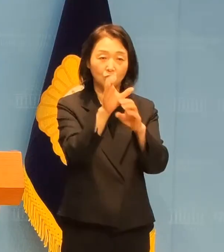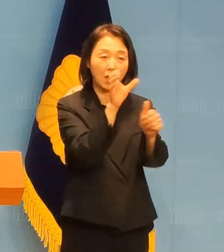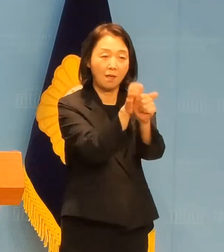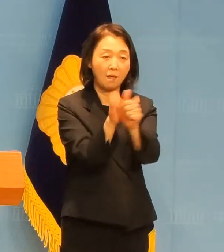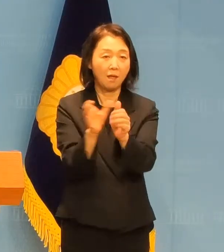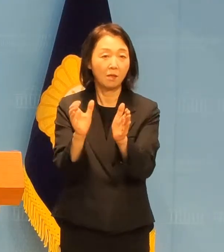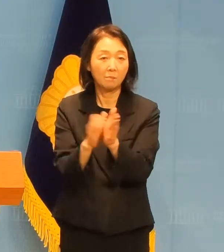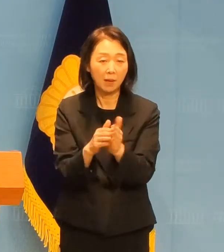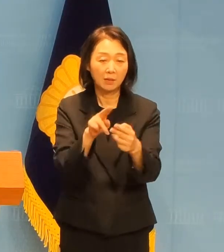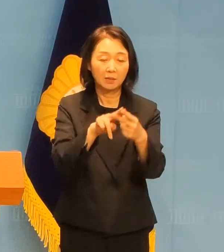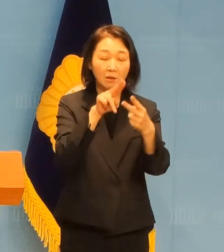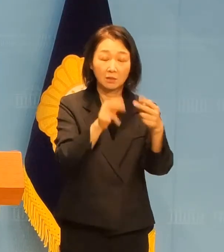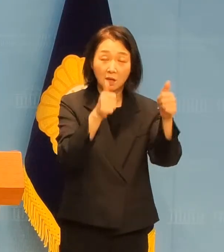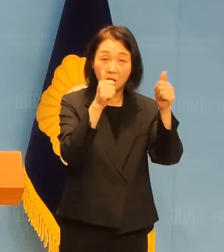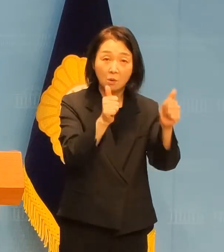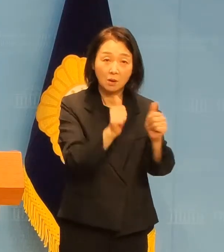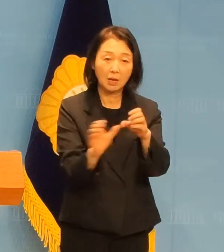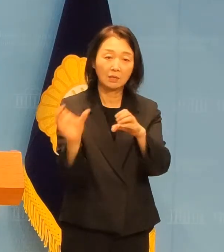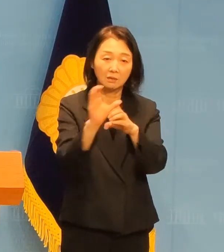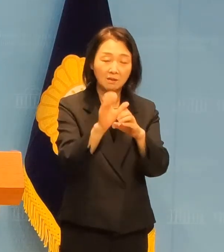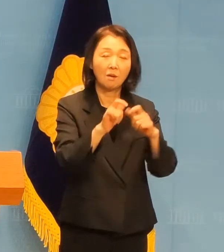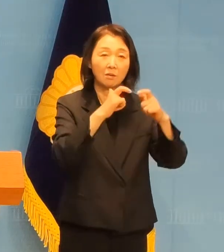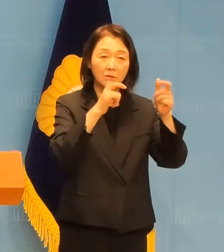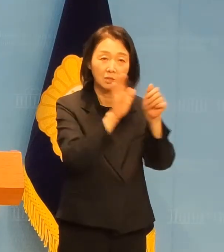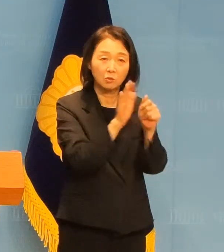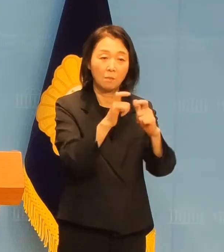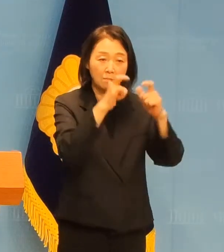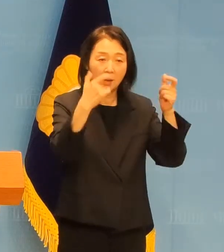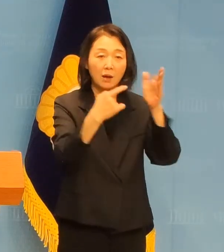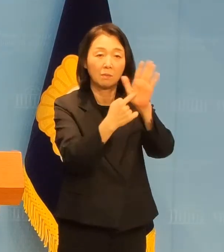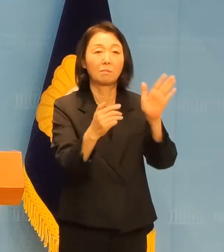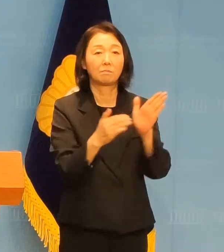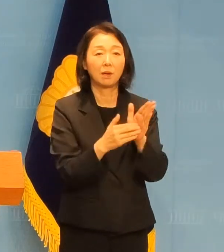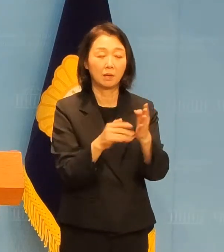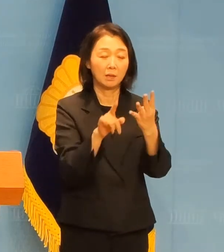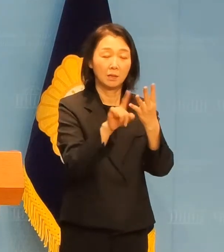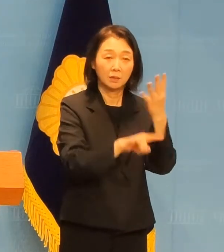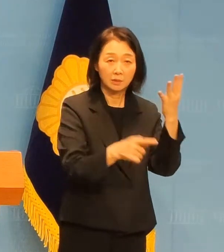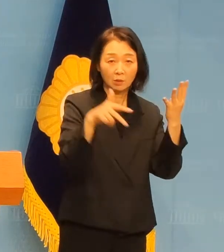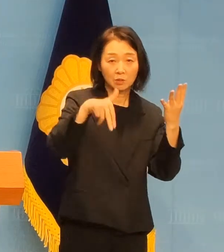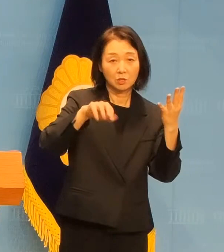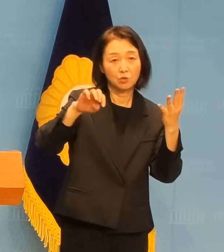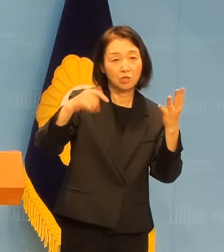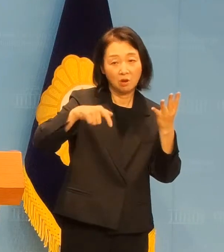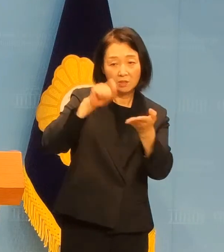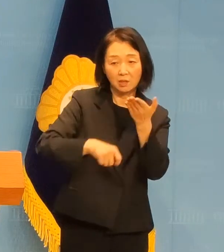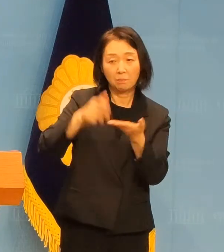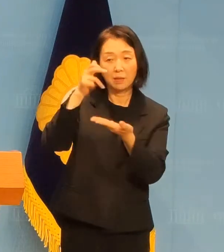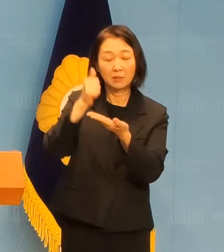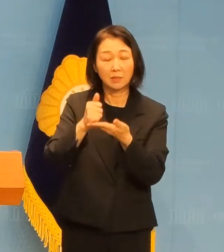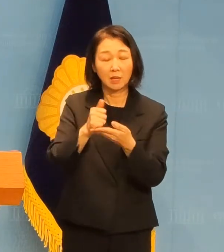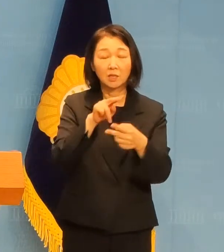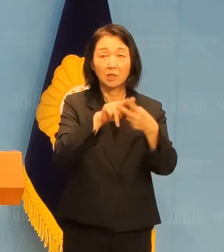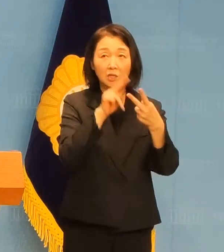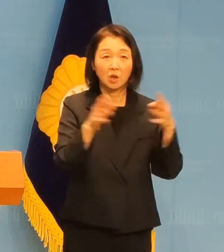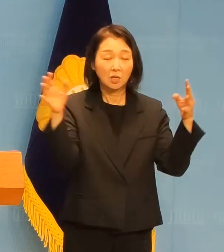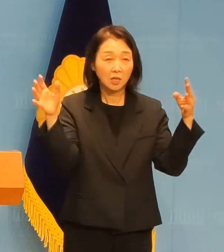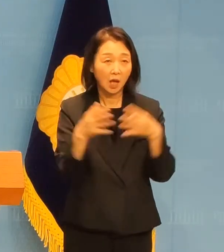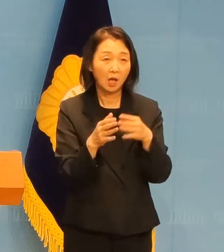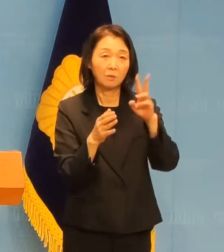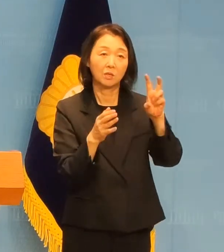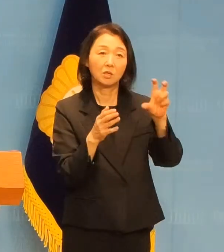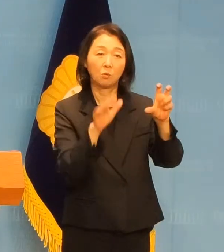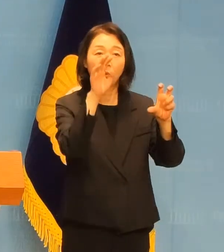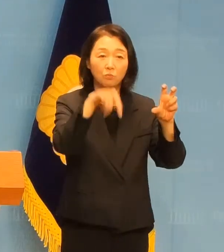형사법정을 늘리는 등 지원 방안을 발표했습니다. 지난 4월 지규현 재판장의 형사합의 25부에서 내란